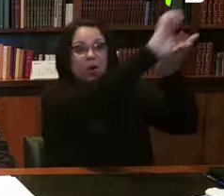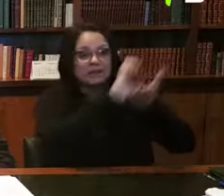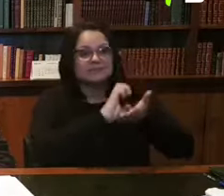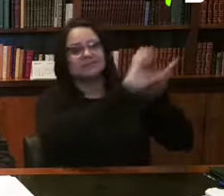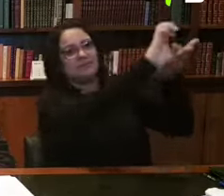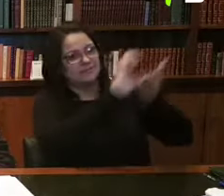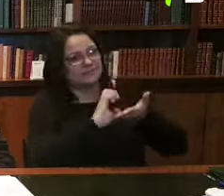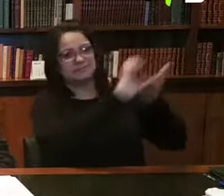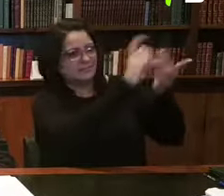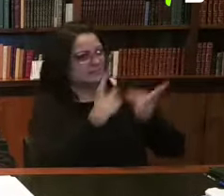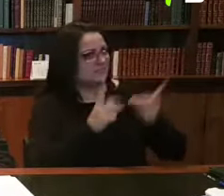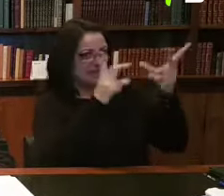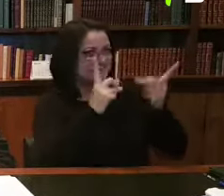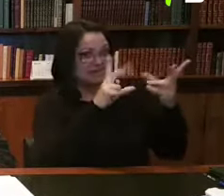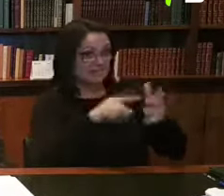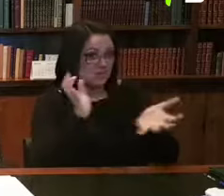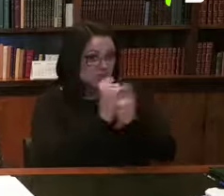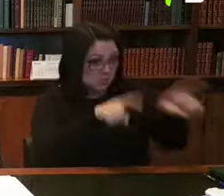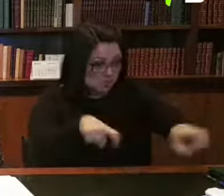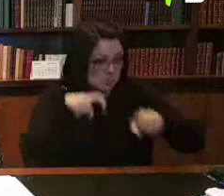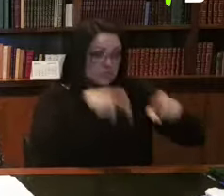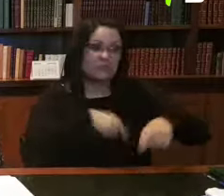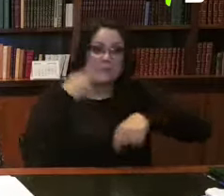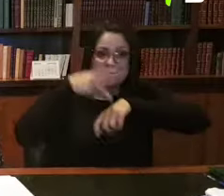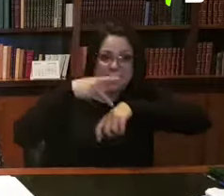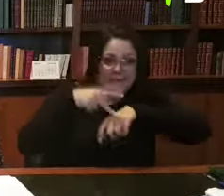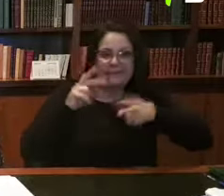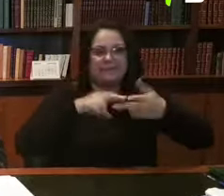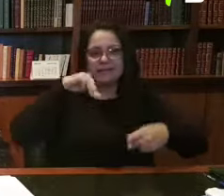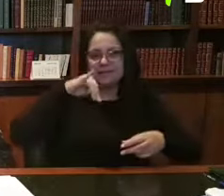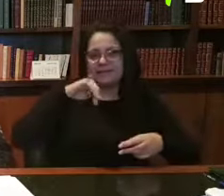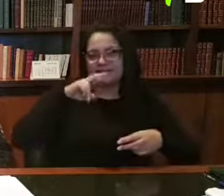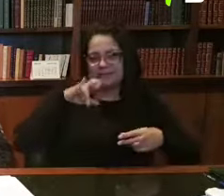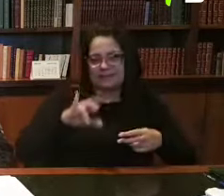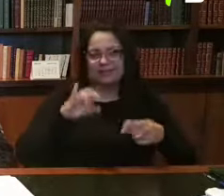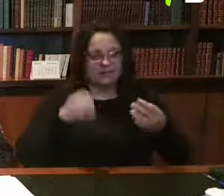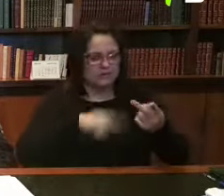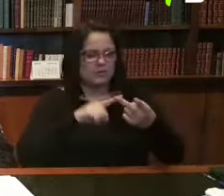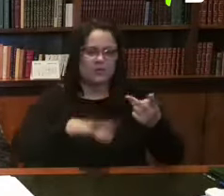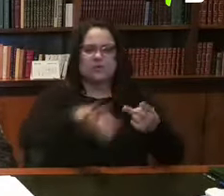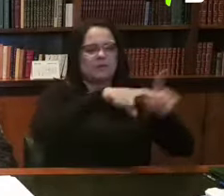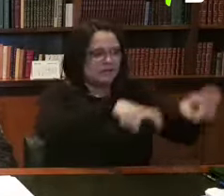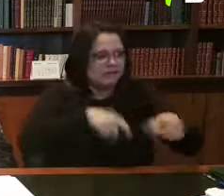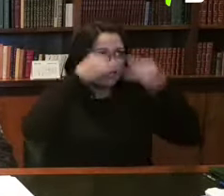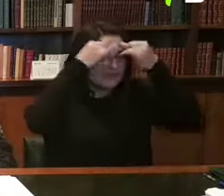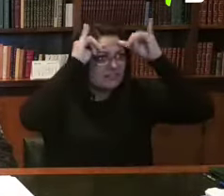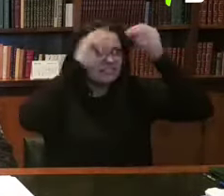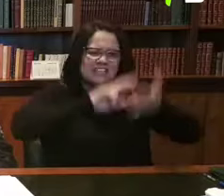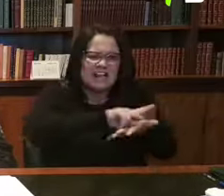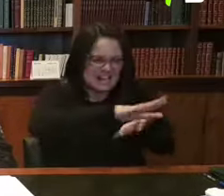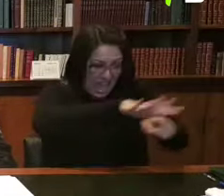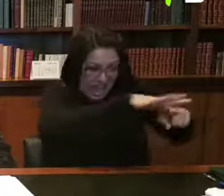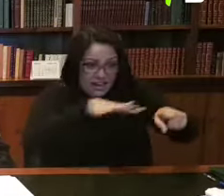brasileiras principalmente produto agrícola minério também de produtos também agropecuária e também